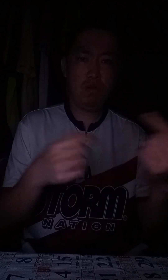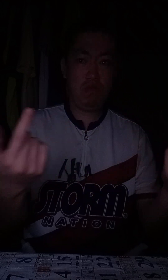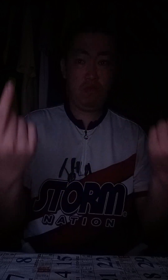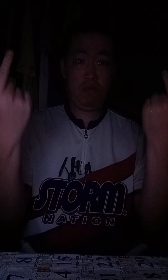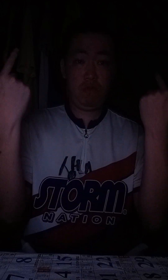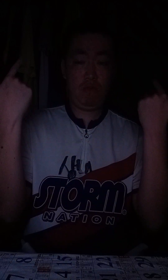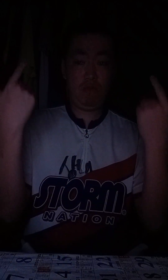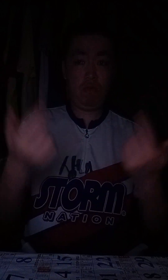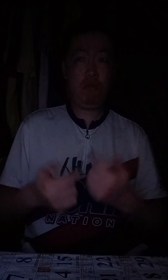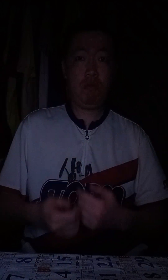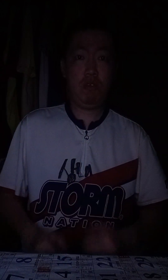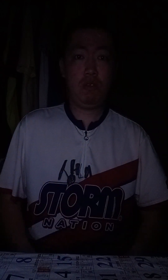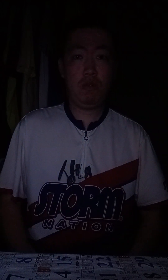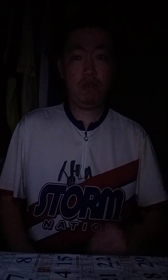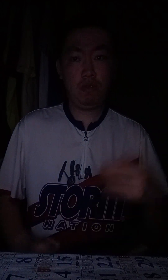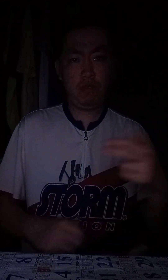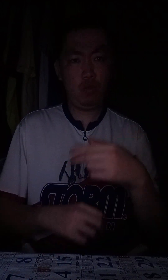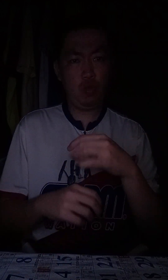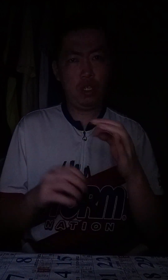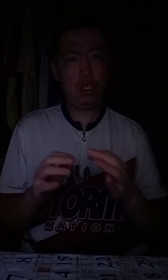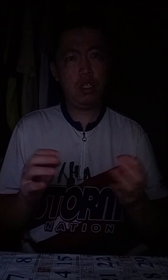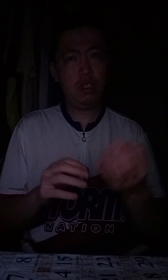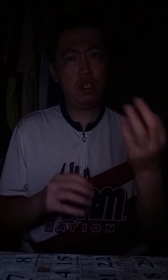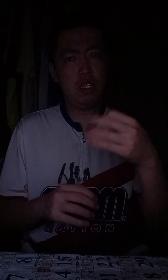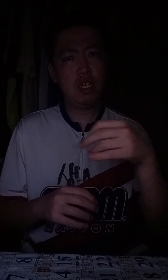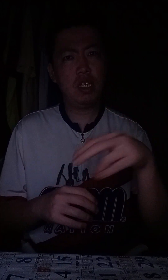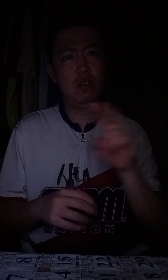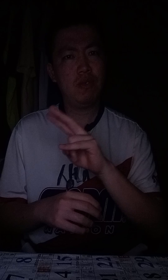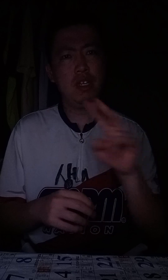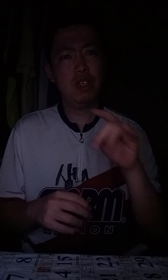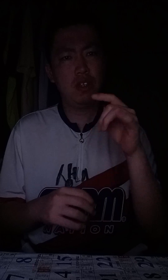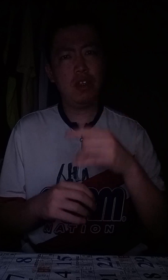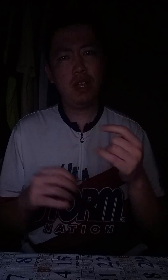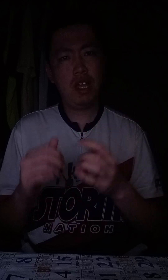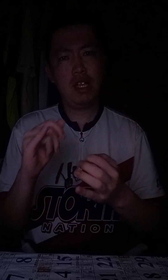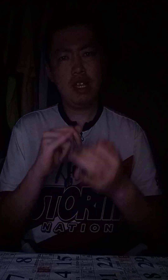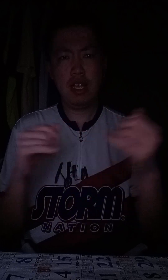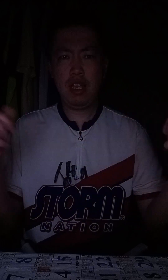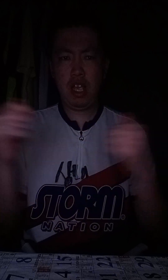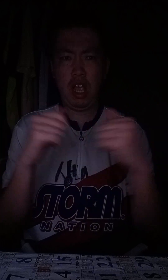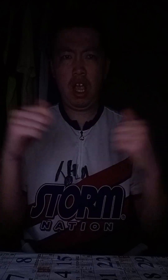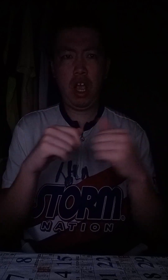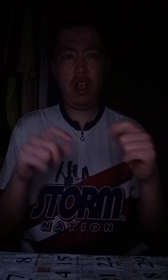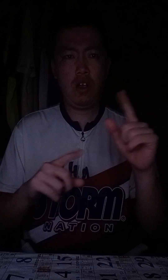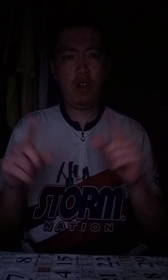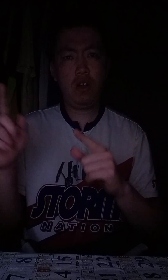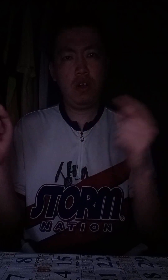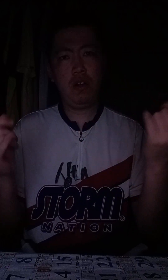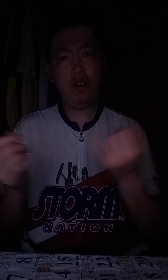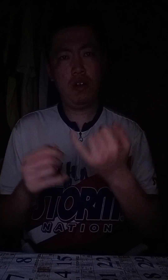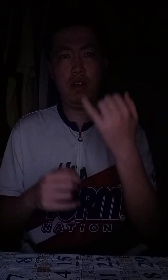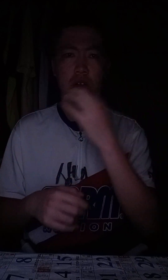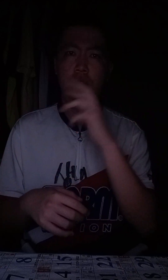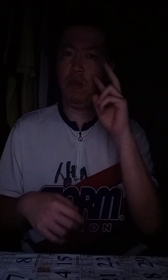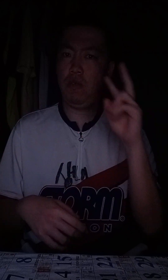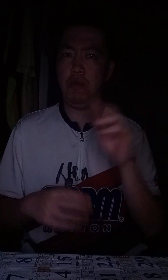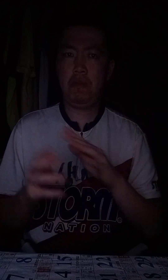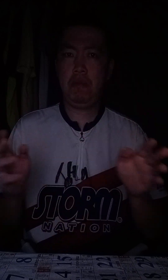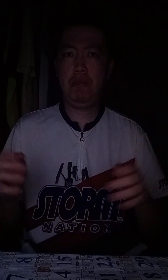갔다고. 버스 제조사 측은 기사의 운전 미숙 때문에 사고가 났다고 주장하는 것으로 알려졌습니다. 하지만